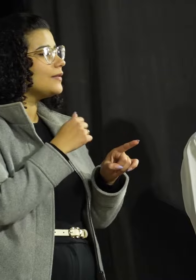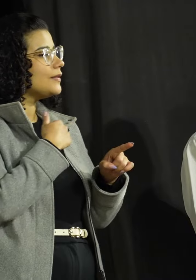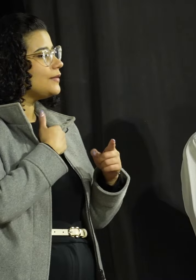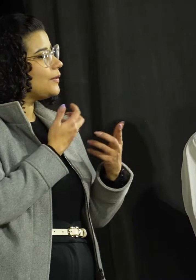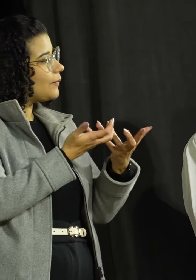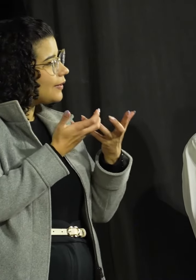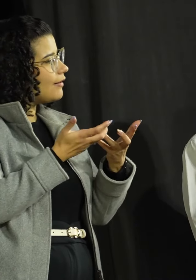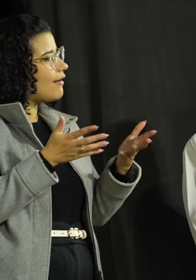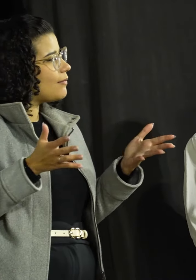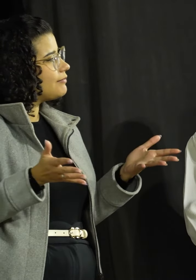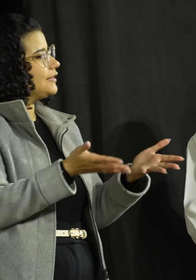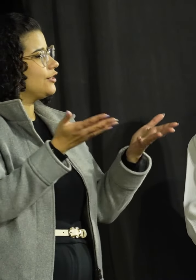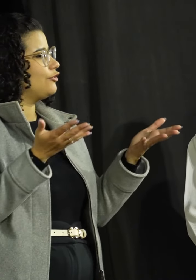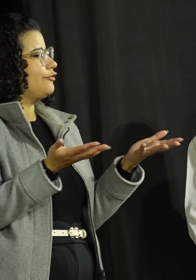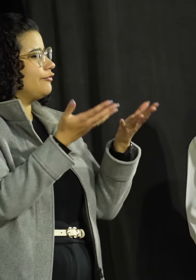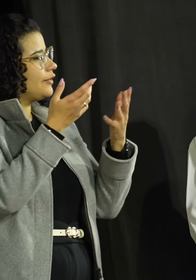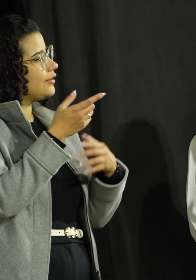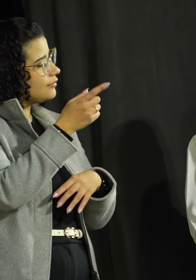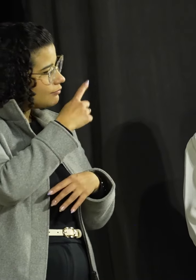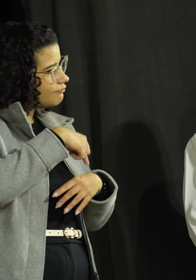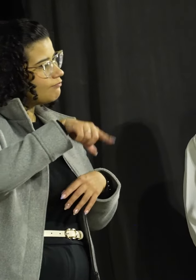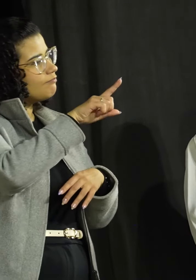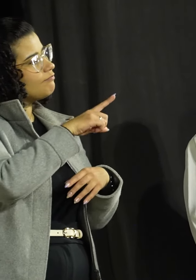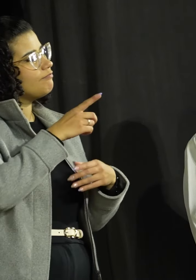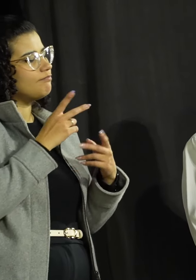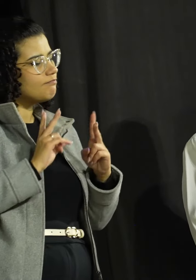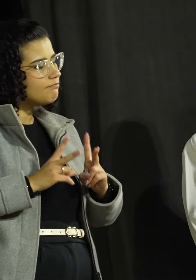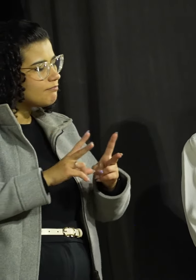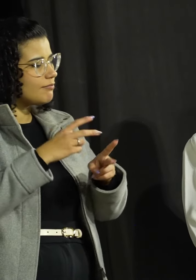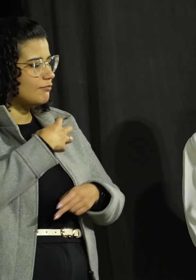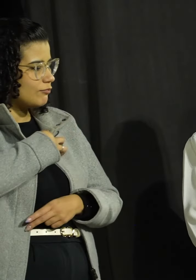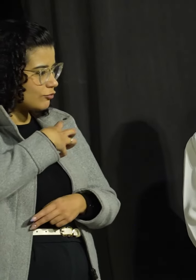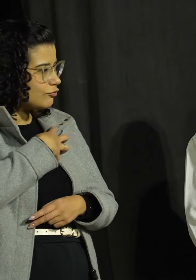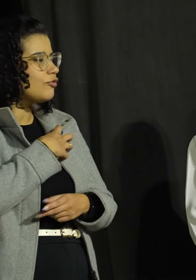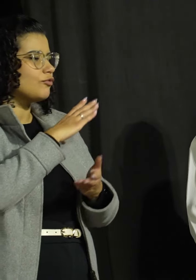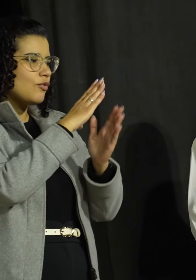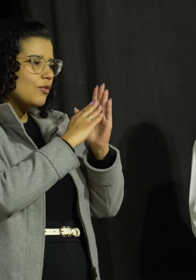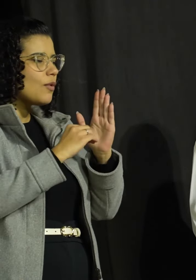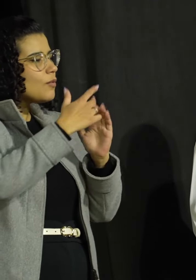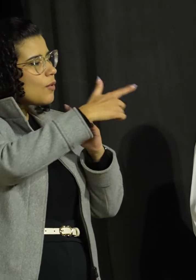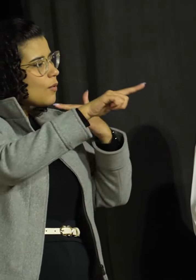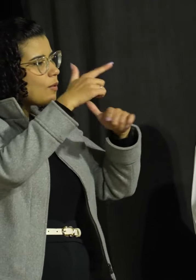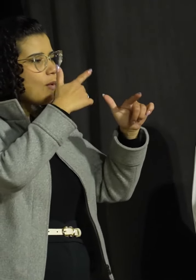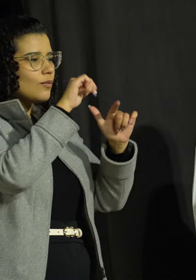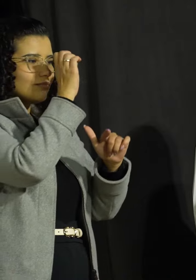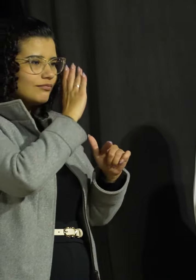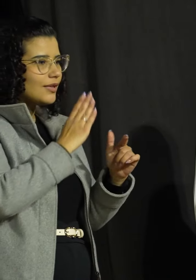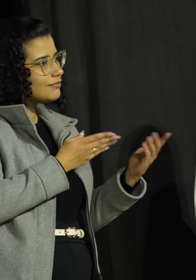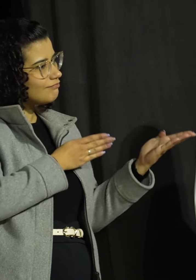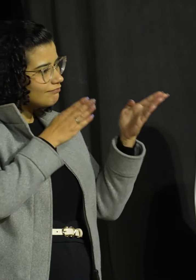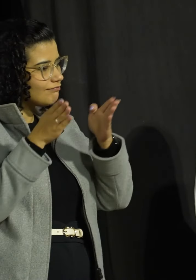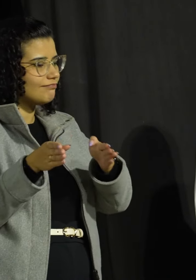estar incentivando para que venham dessa mesma forma outros brasileiros.